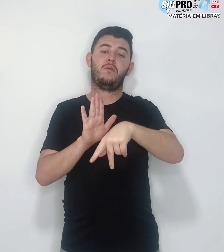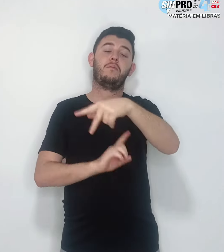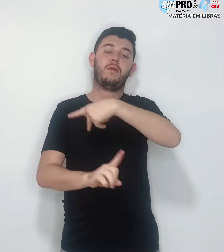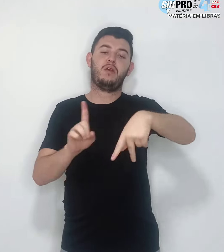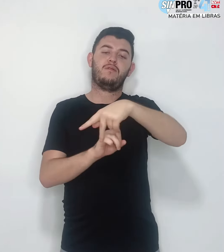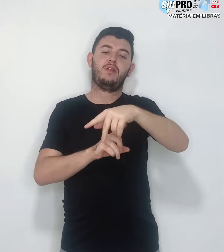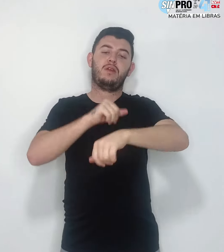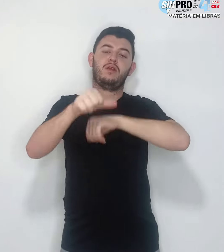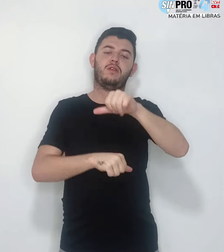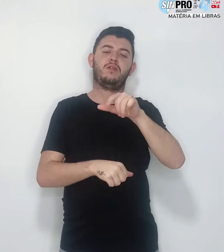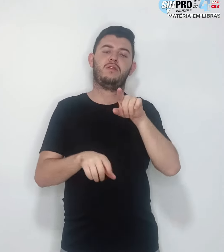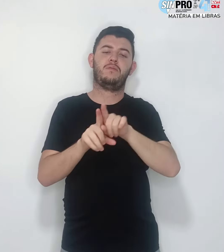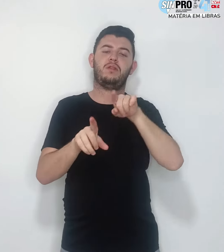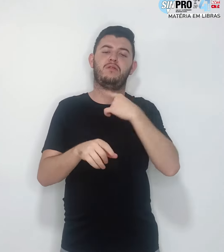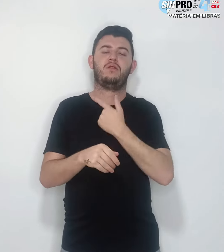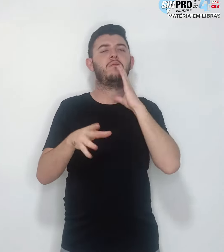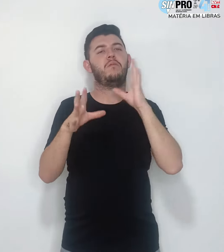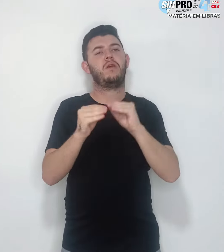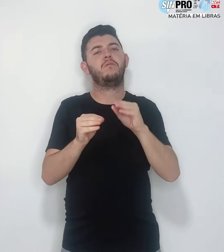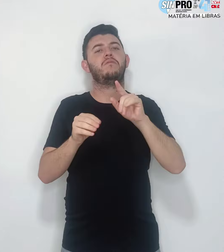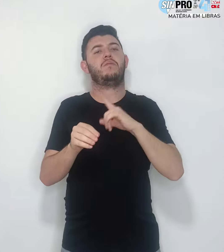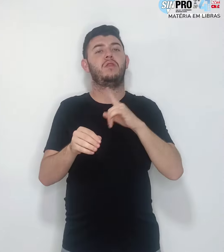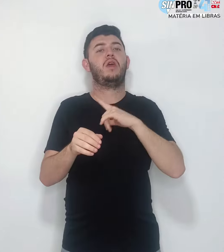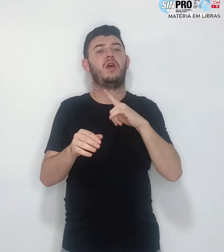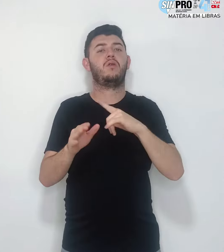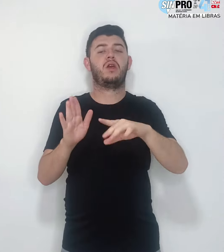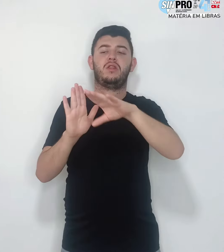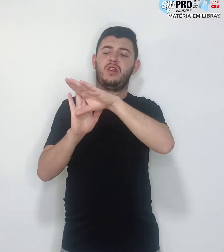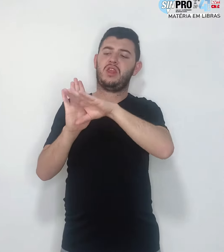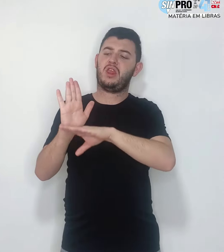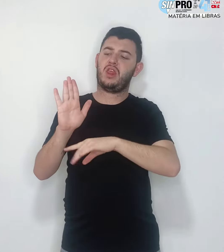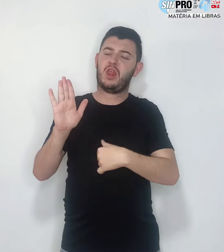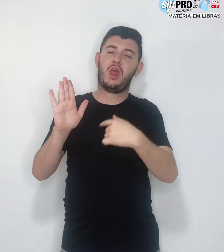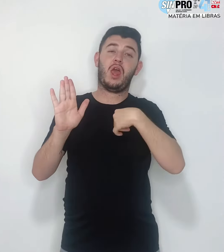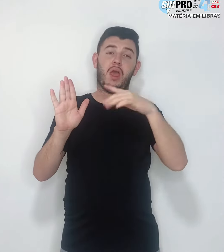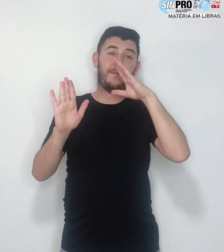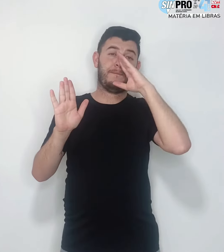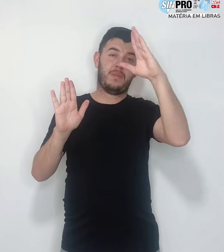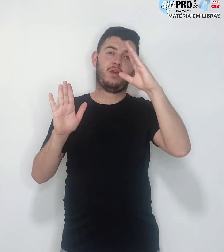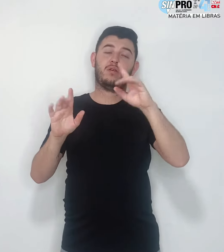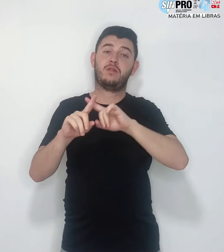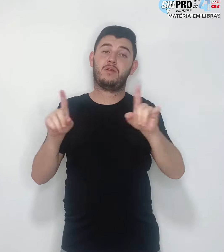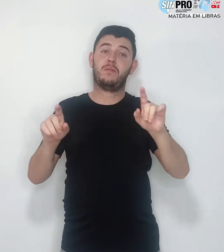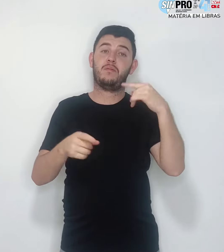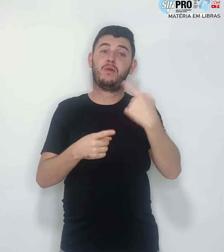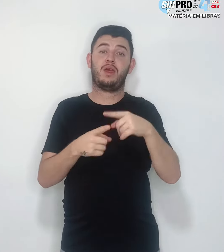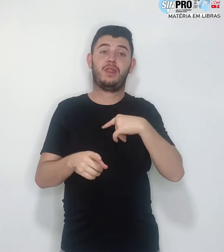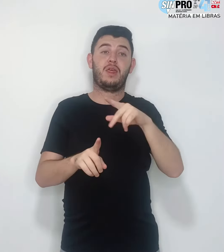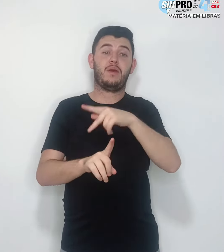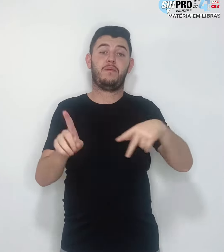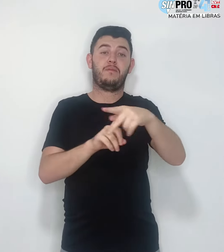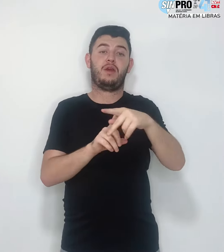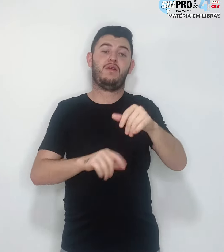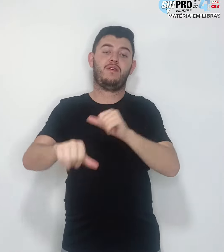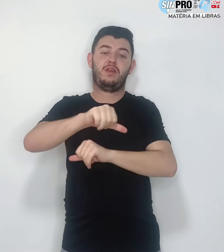Previdência, é um dos pontos de destaque. A alteração resultou em redução salarial em um